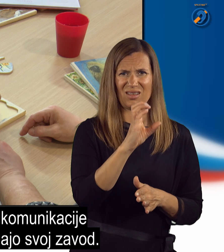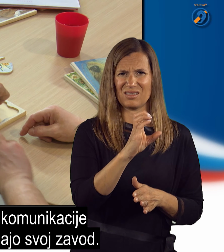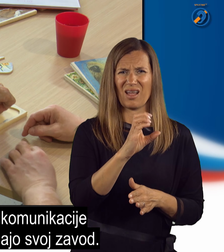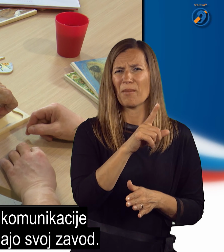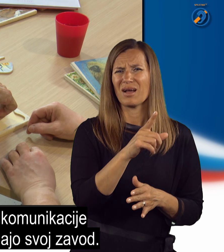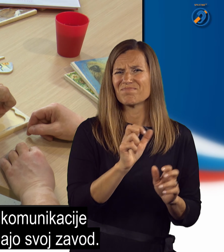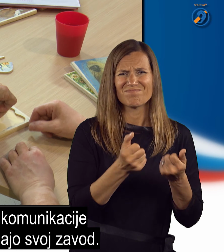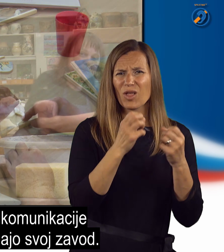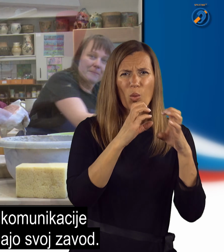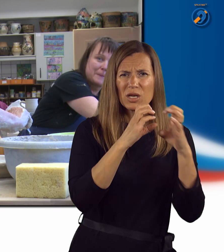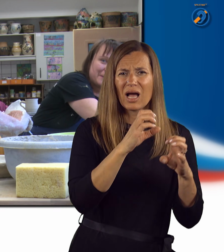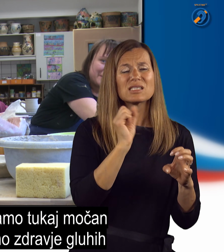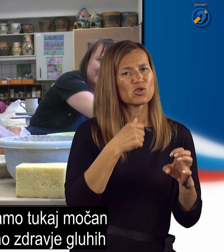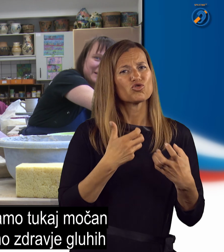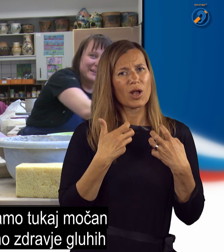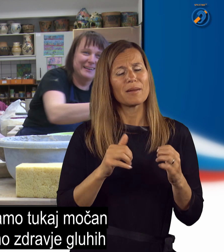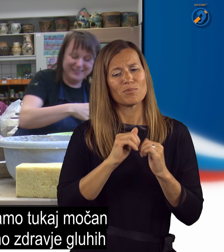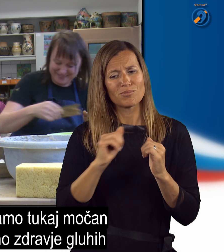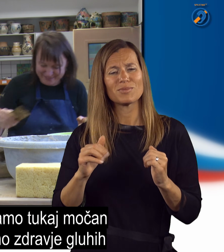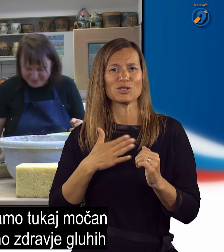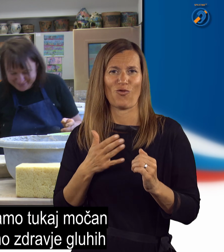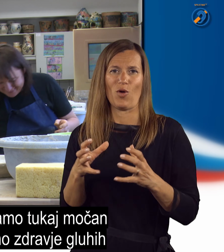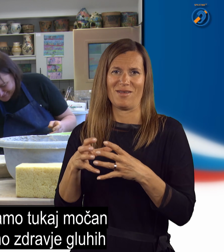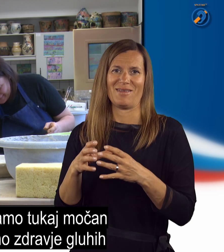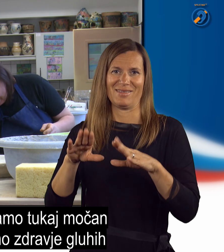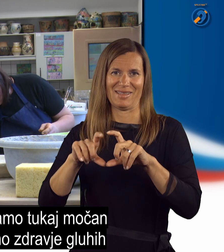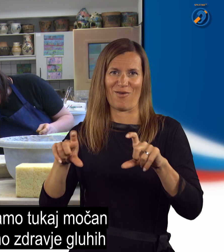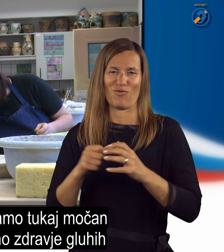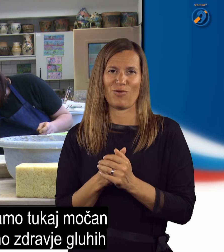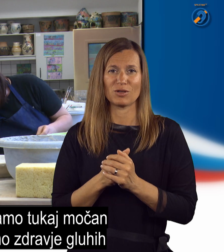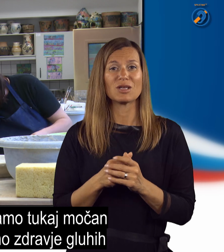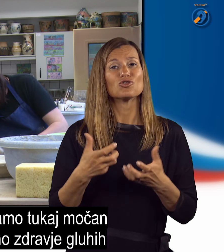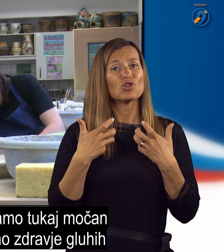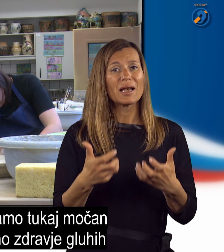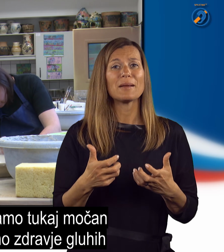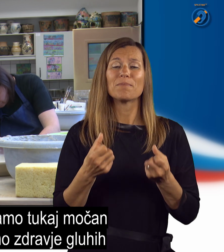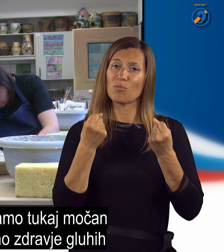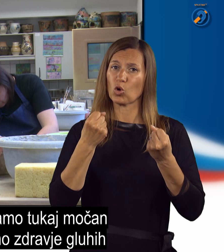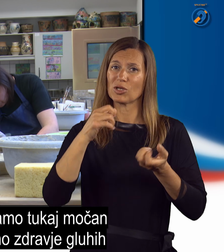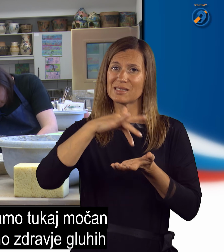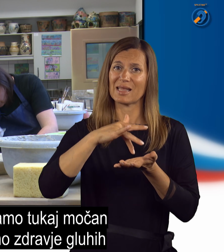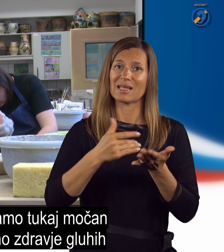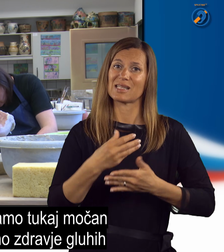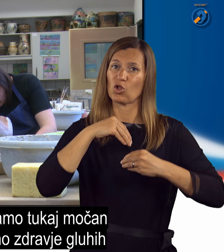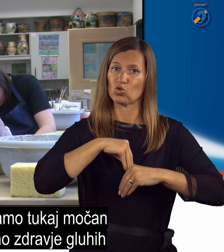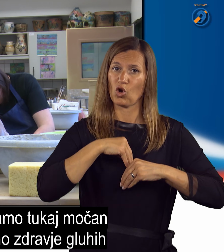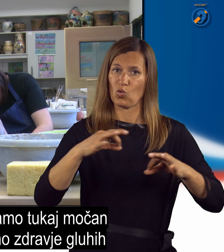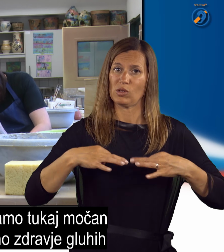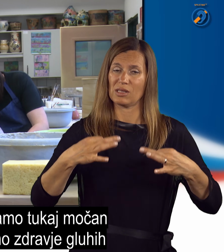imajo to svoj zavod. Želel bi si, da imamo tukaj močen center za duševno